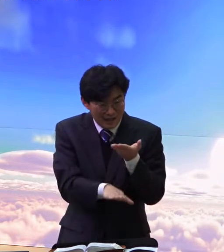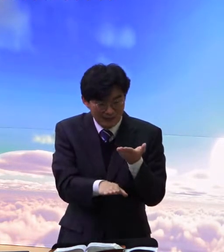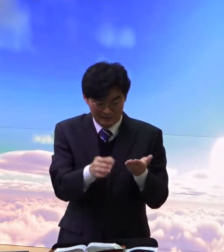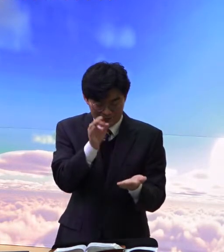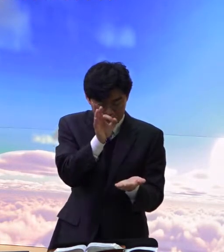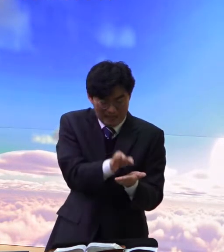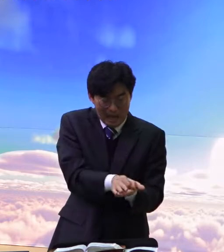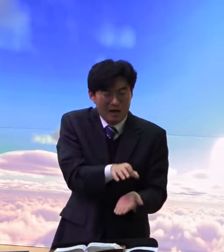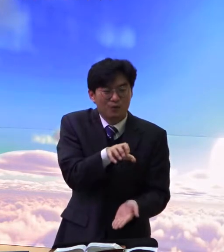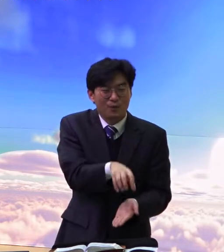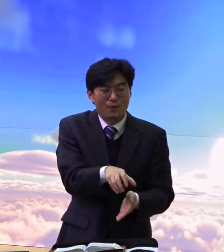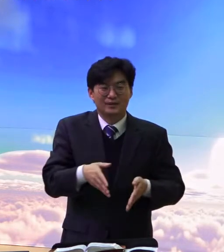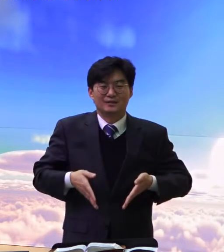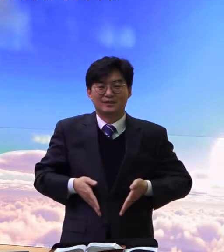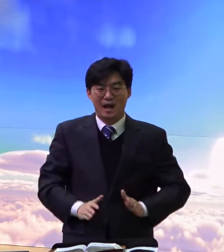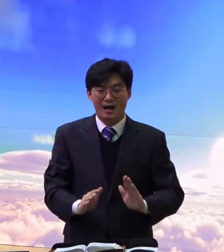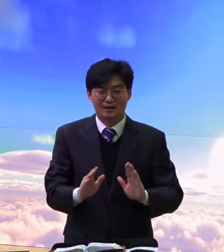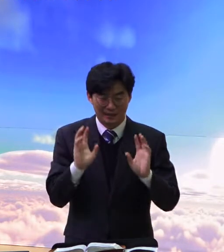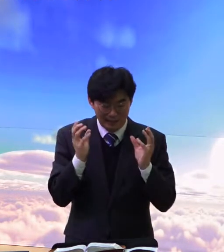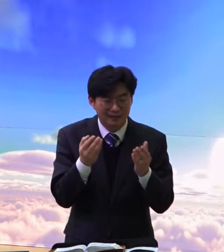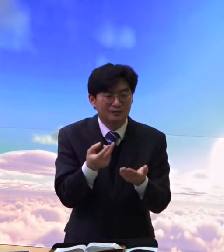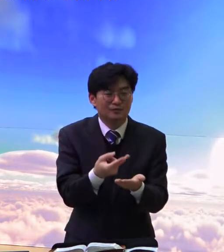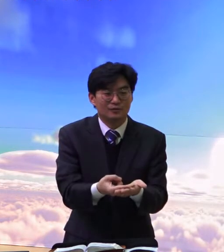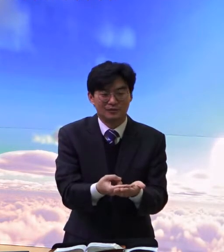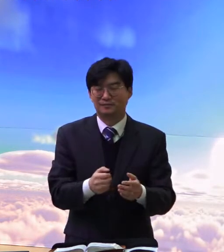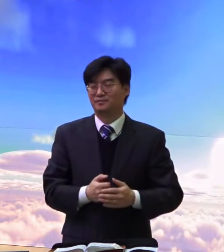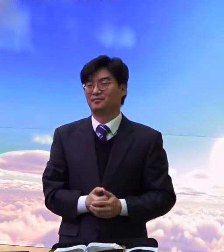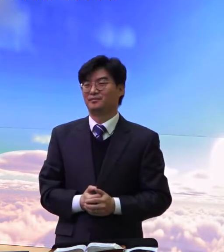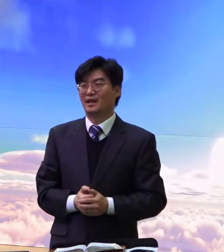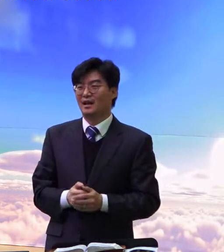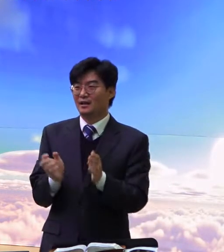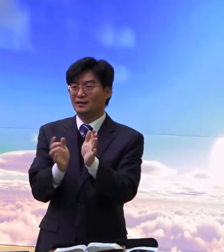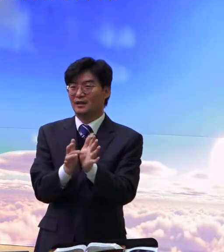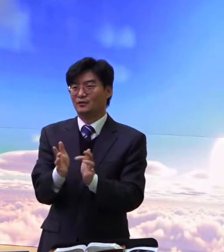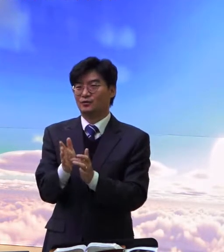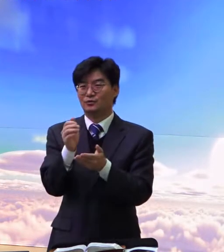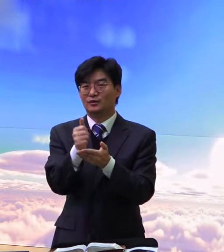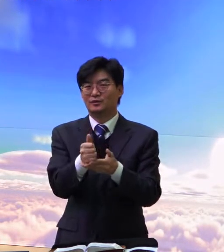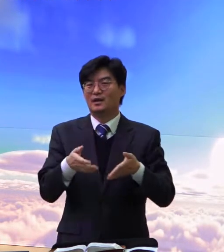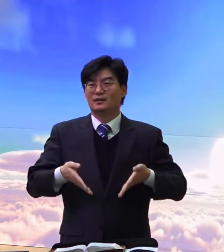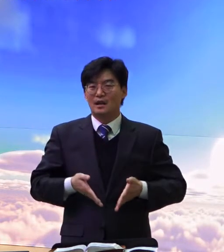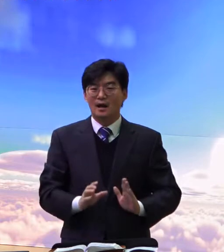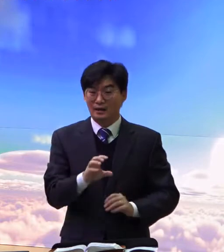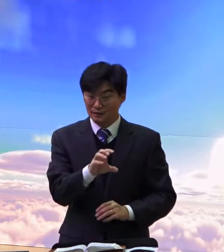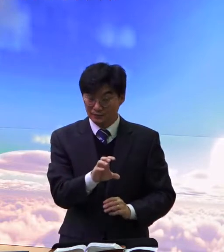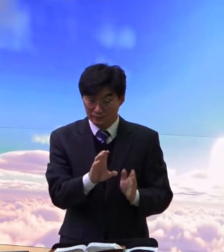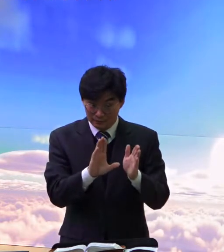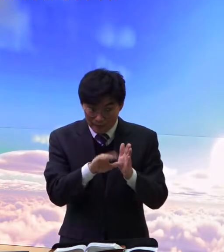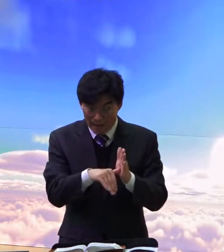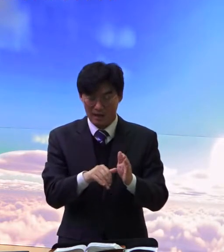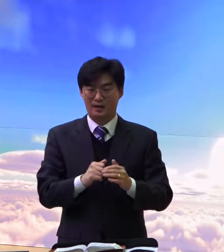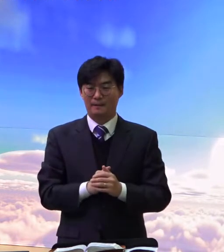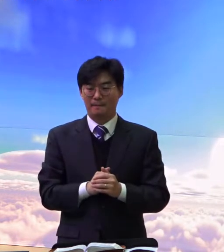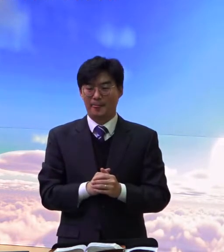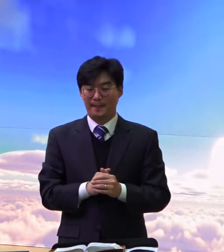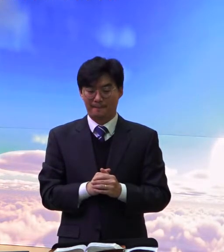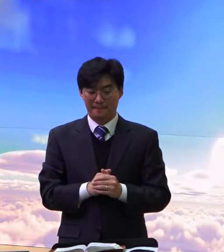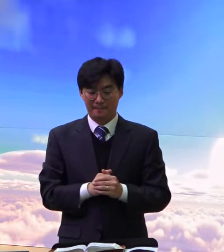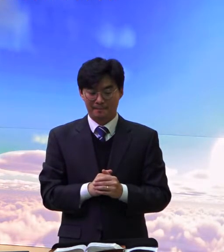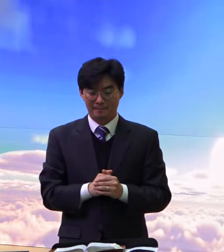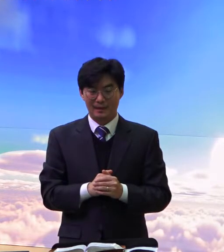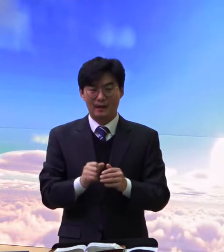천한 자리에 오셨습니다. 예수님이 태어나셨을 때에 한밤중에 들판에서 양떼를